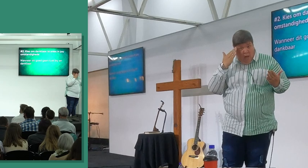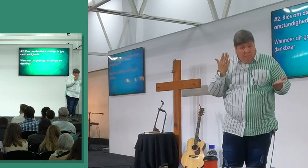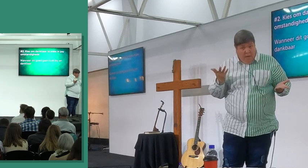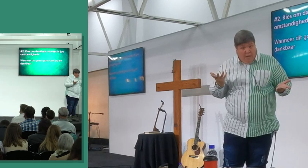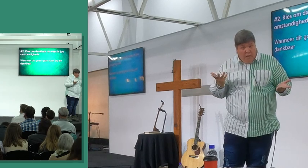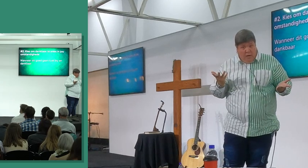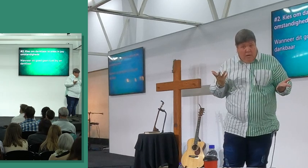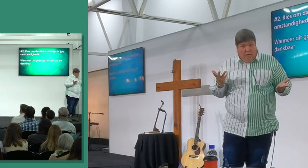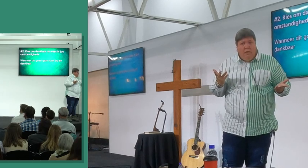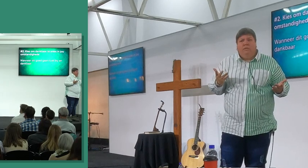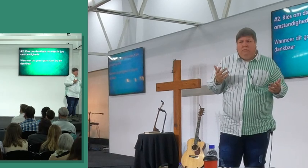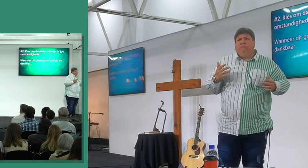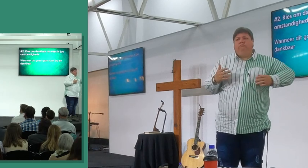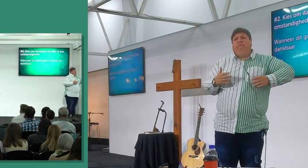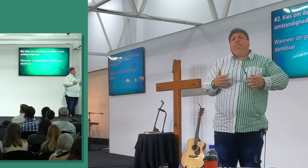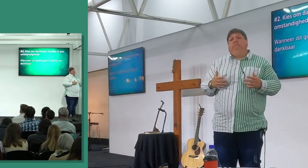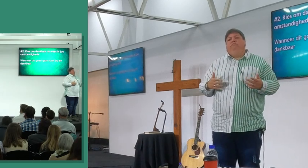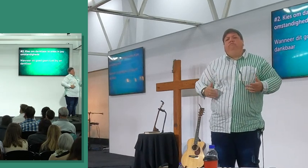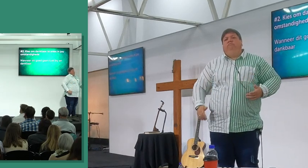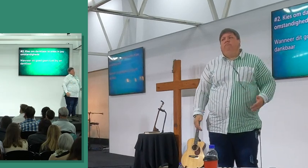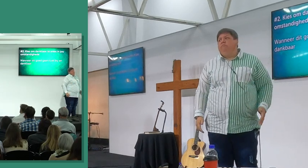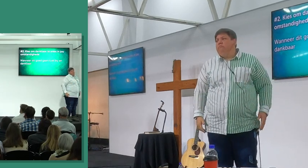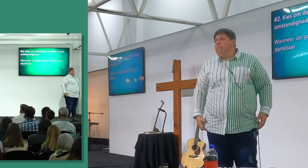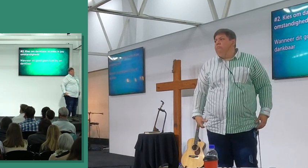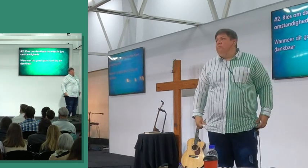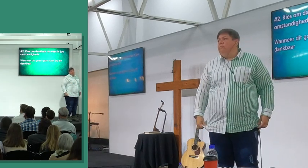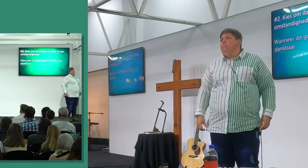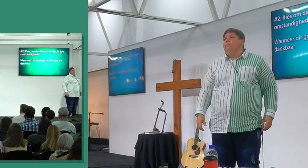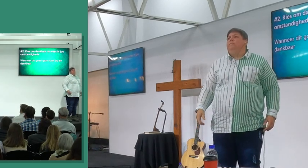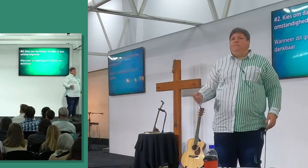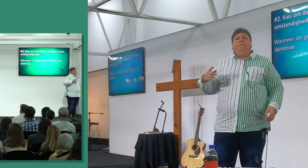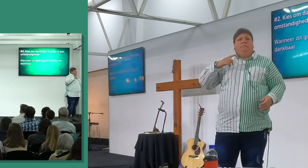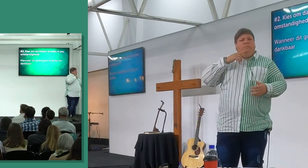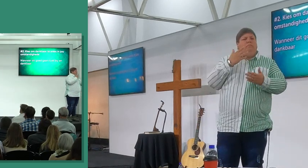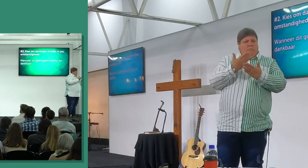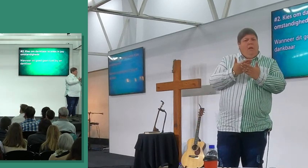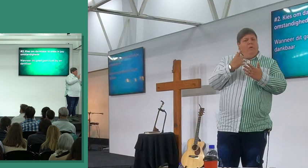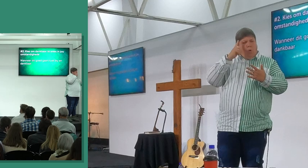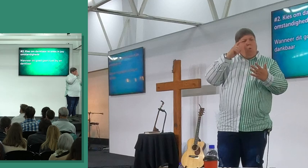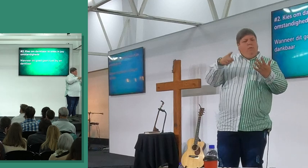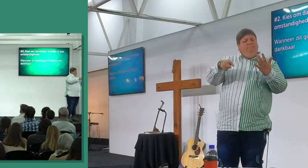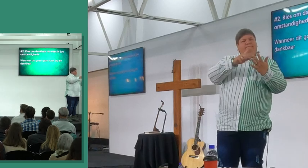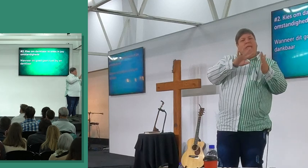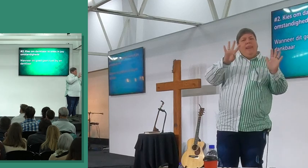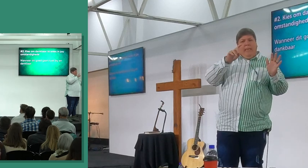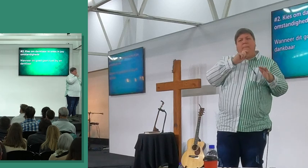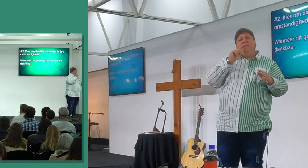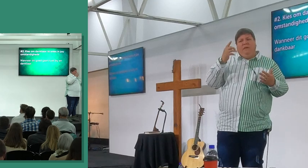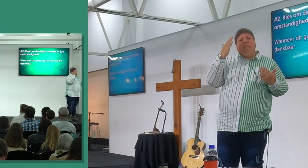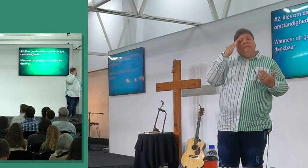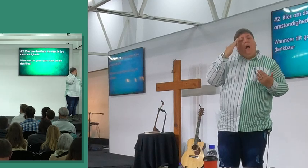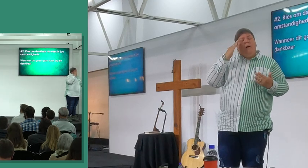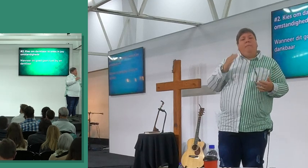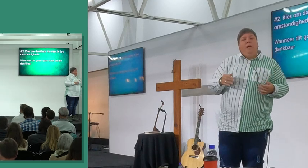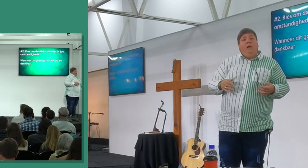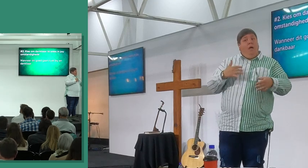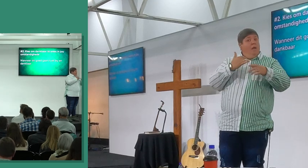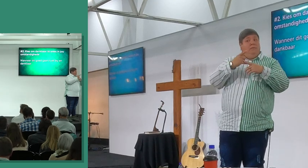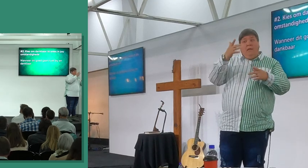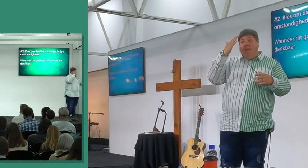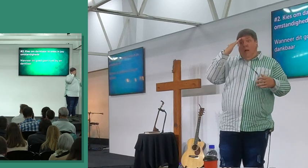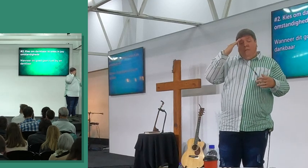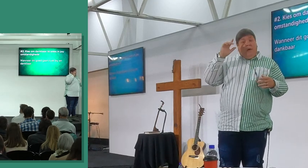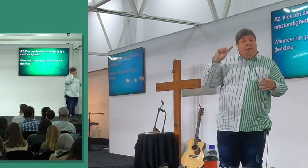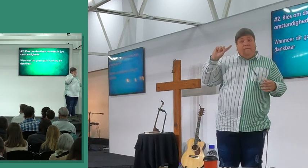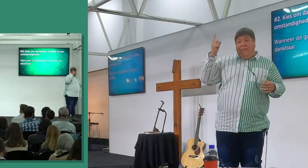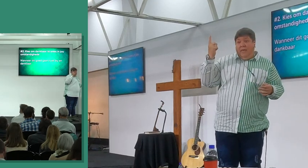daarom weet jy, ek dink jy kan recht wees, of ok, ek weet nie wie dit is daar nie, maar ek dink jylle was dankbaar, want kom ons sy nou sê nie, al is jy nie dankbaar te noe die jere nie, jy kan